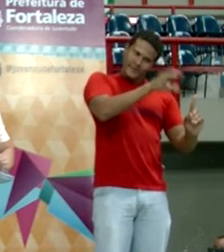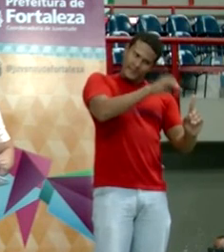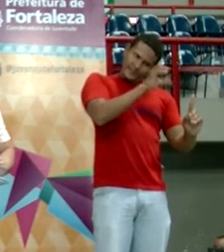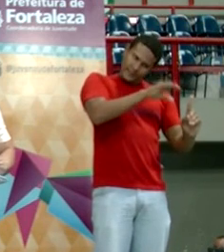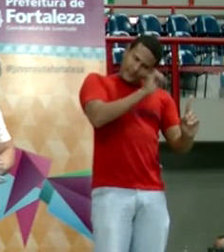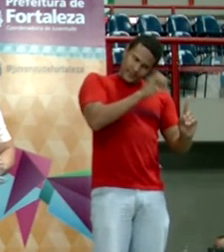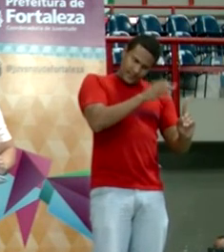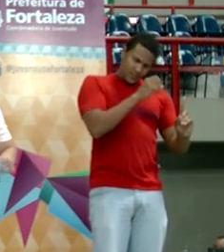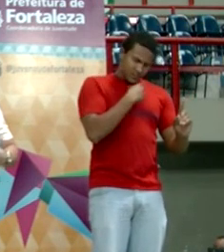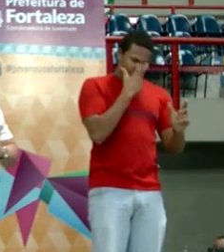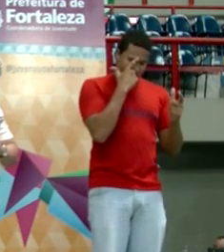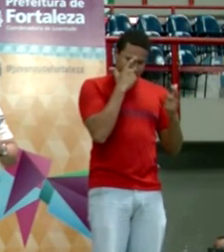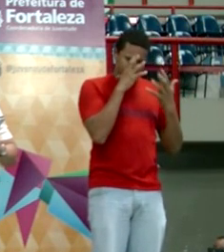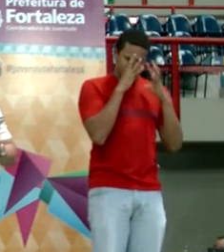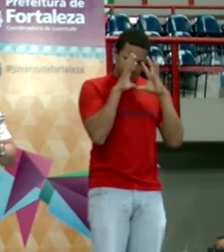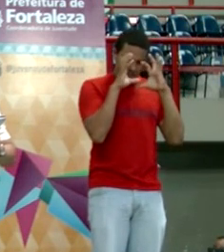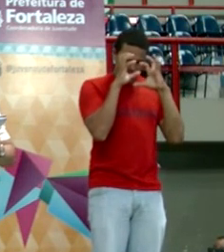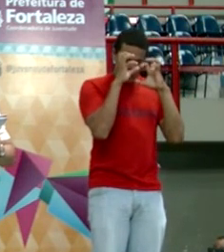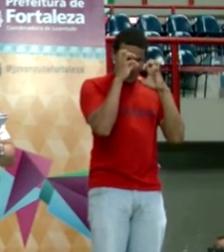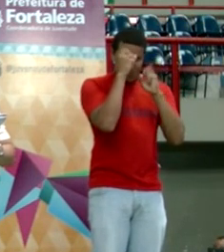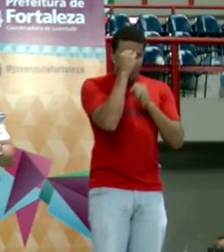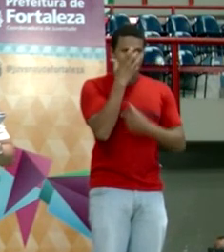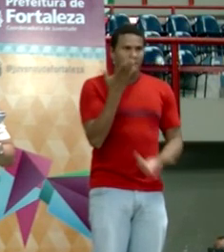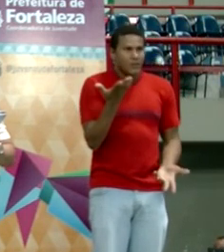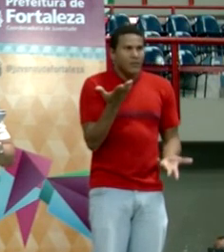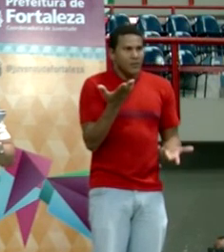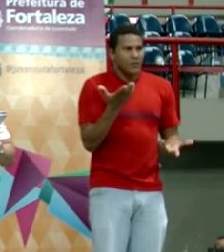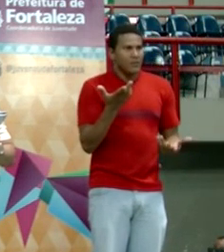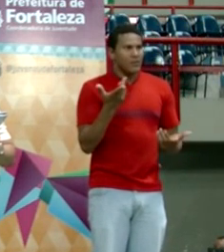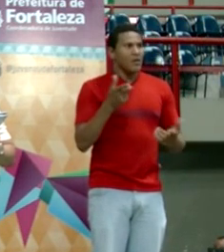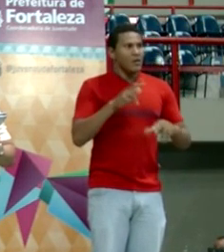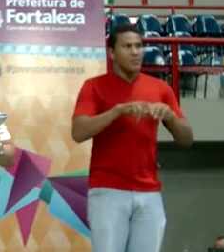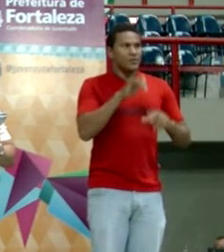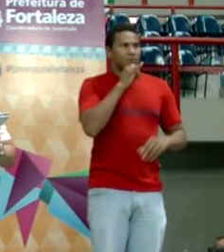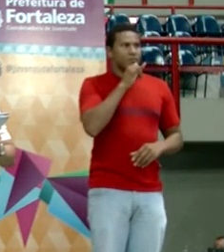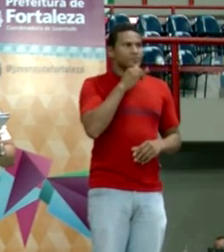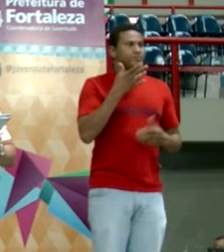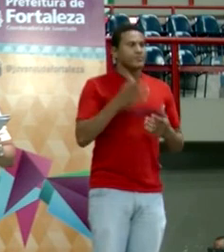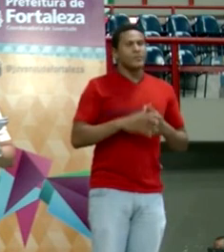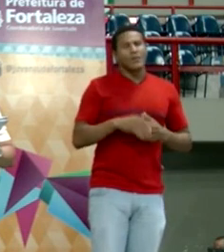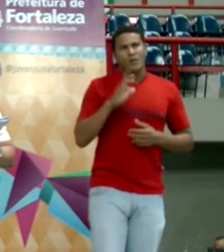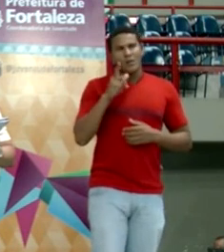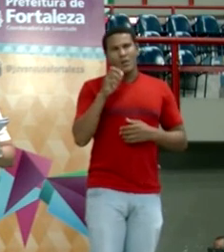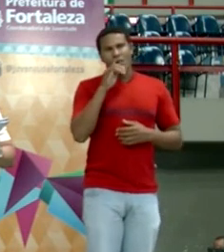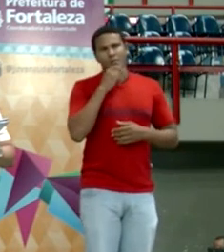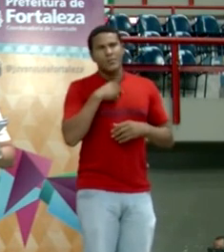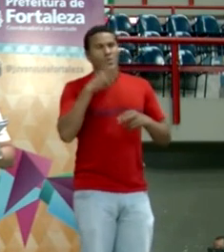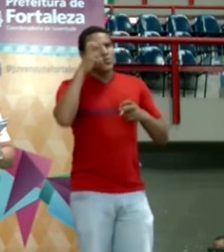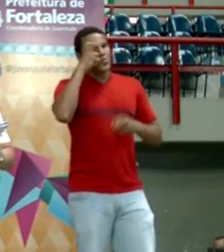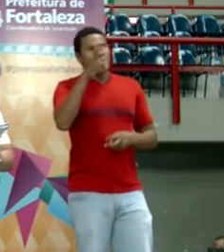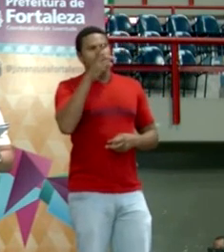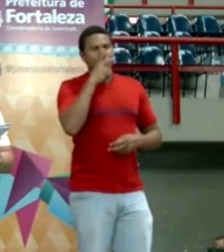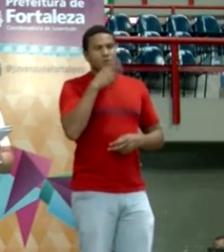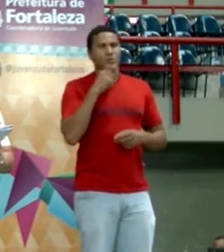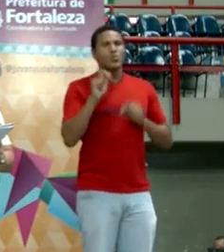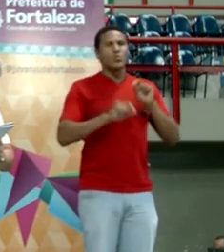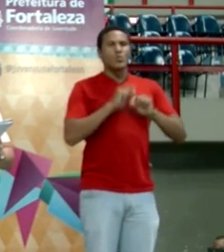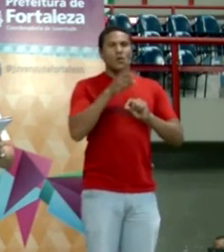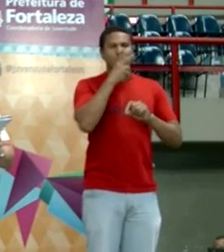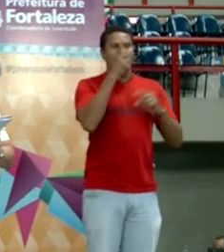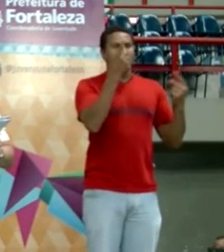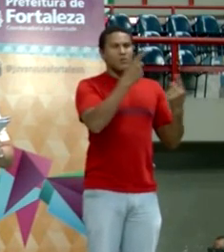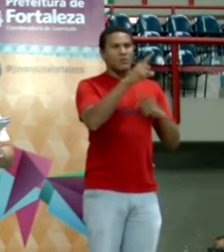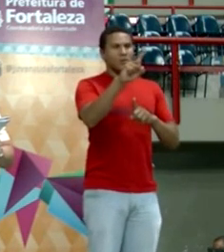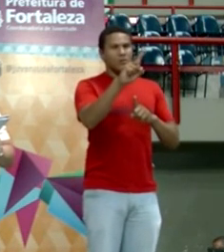racista. Tá certo? B. Ao contrário da produção cultural a qual eles eram refratários, quer dizer, refratário é ser